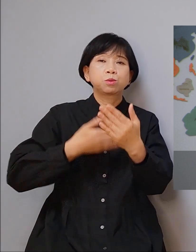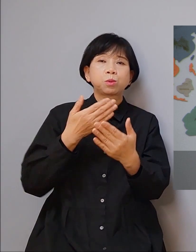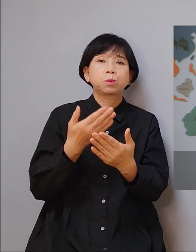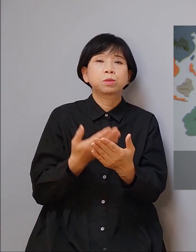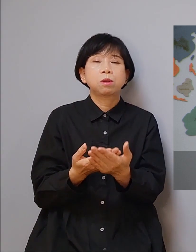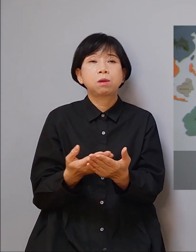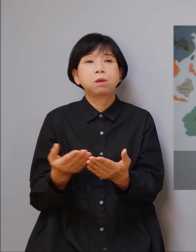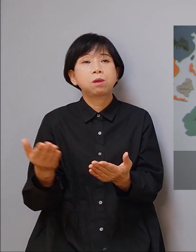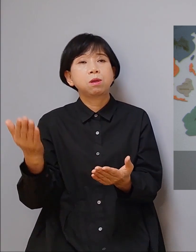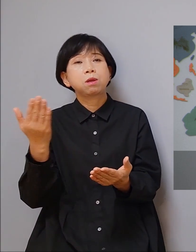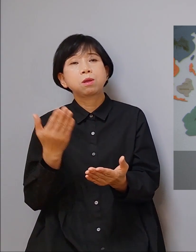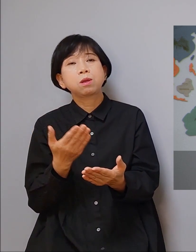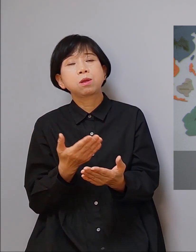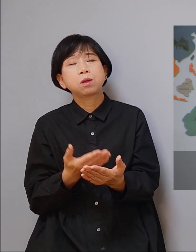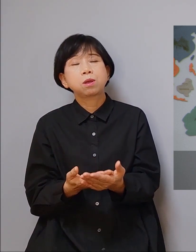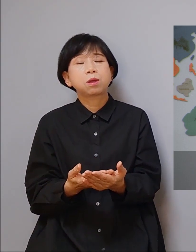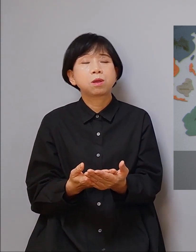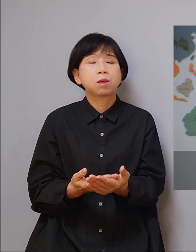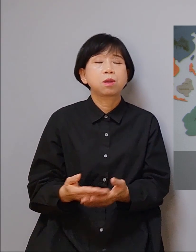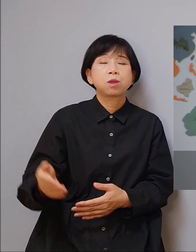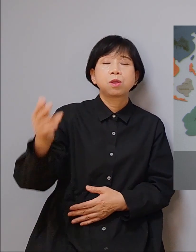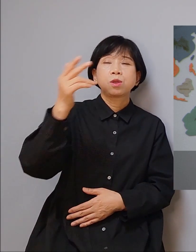인도하여 주소서.